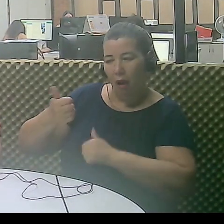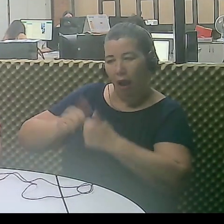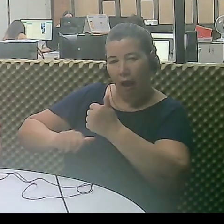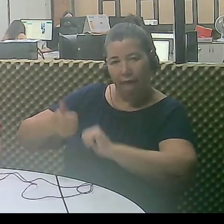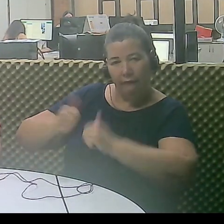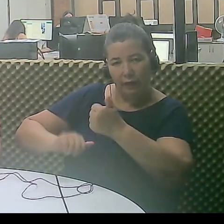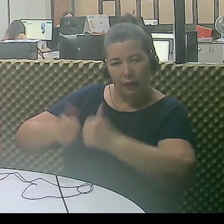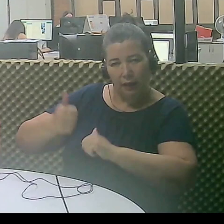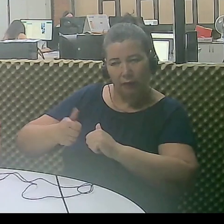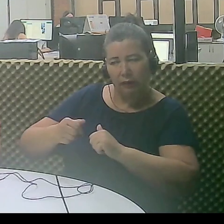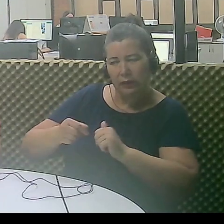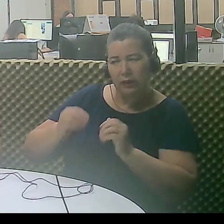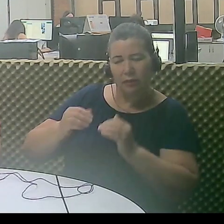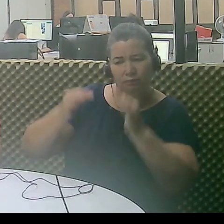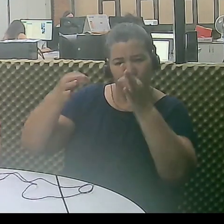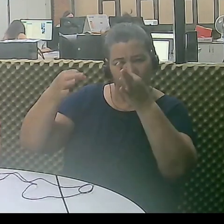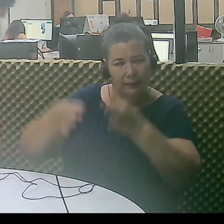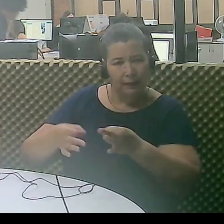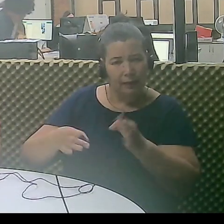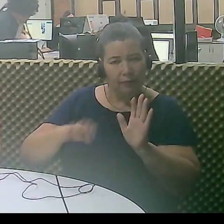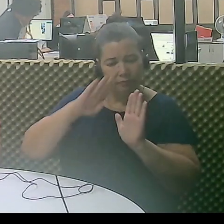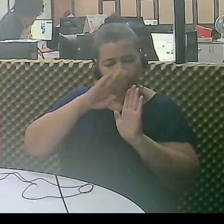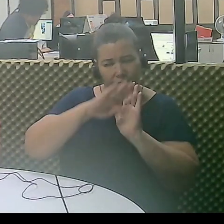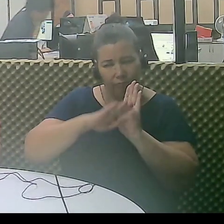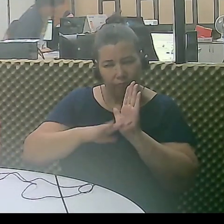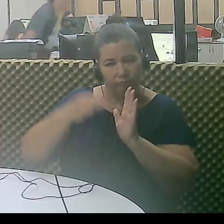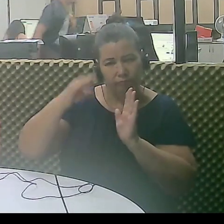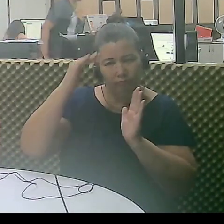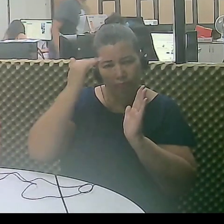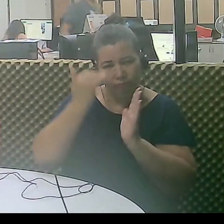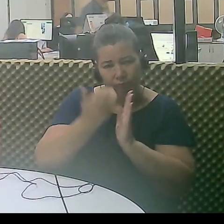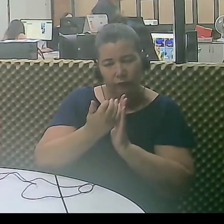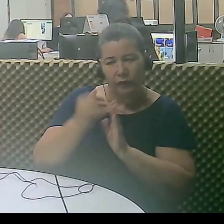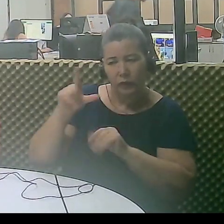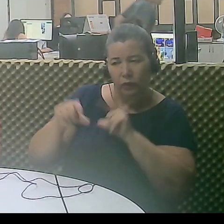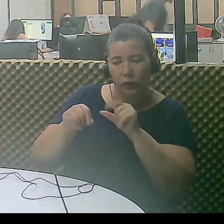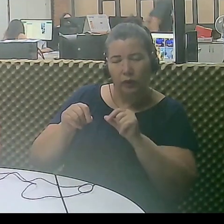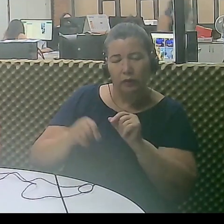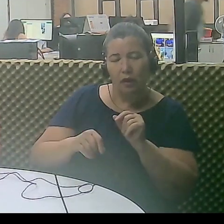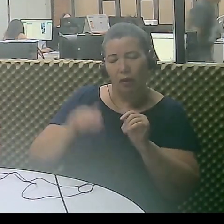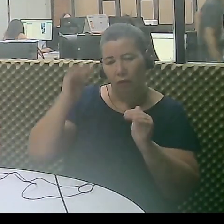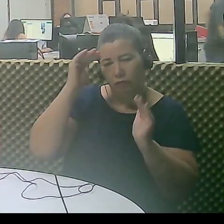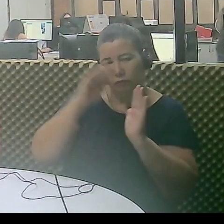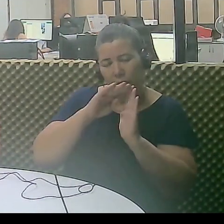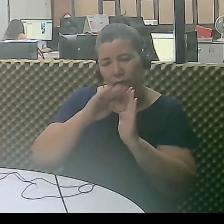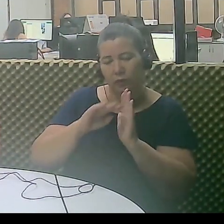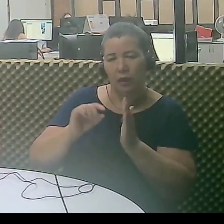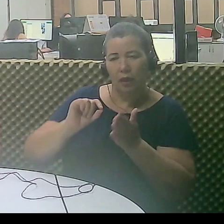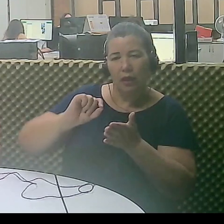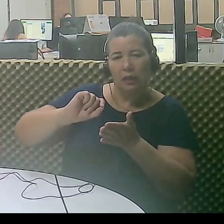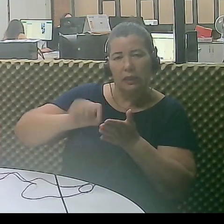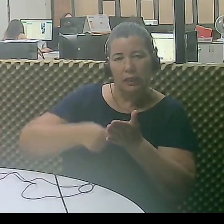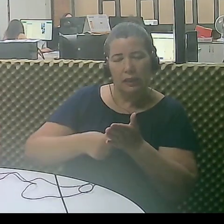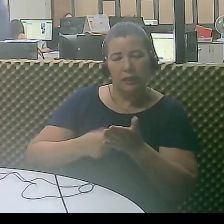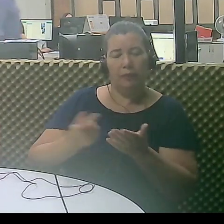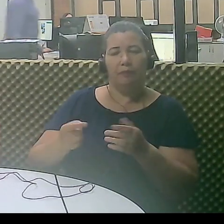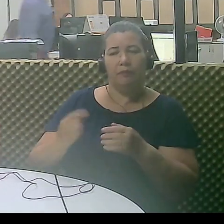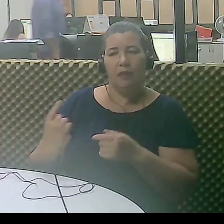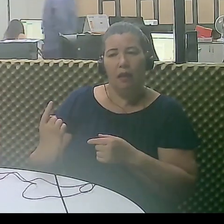critérios estabelecidos no chamamento, serão selecionados seguindo a ordem de inscrição. Cada uma das modalidades do